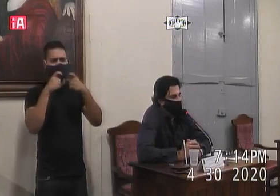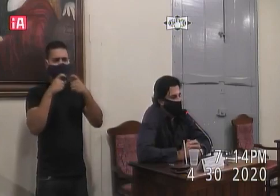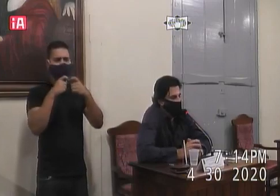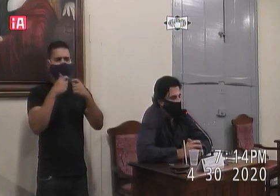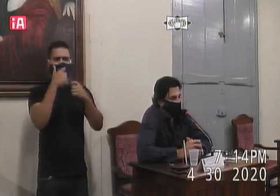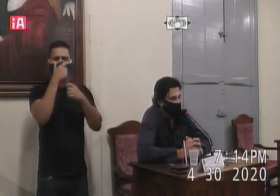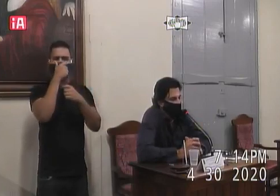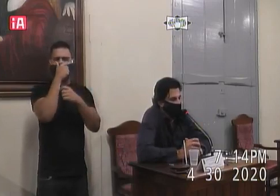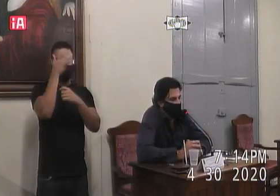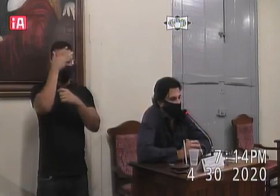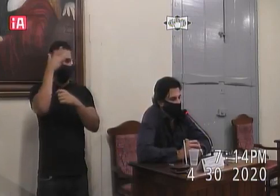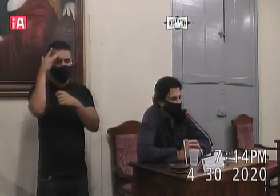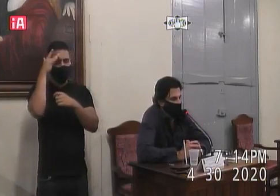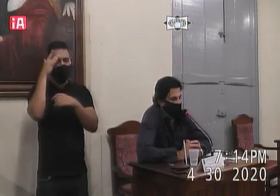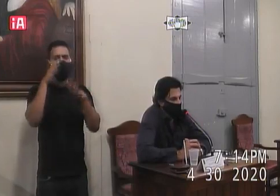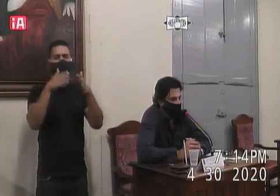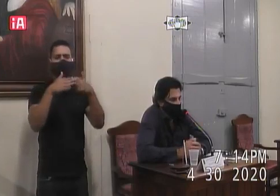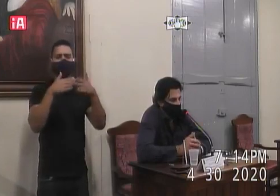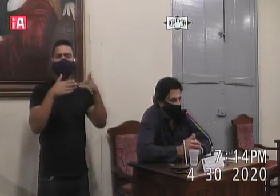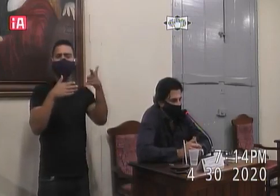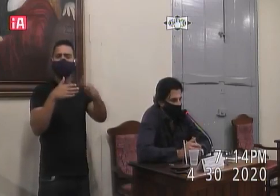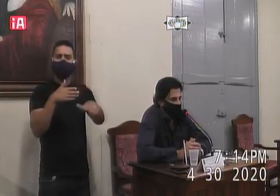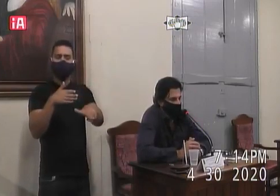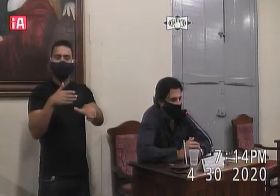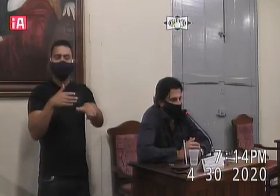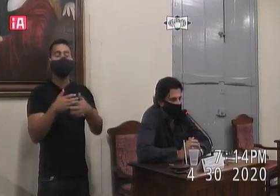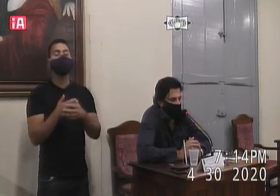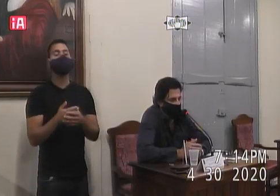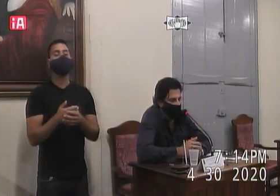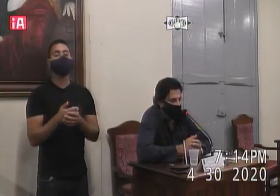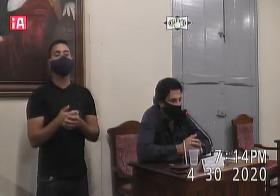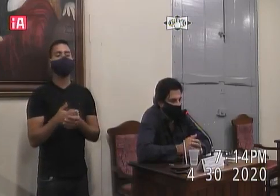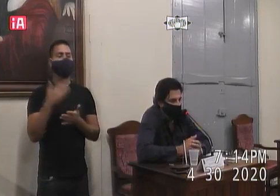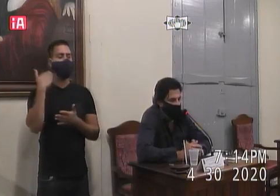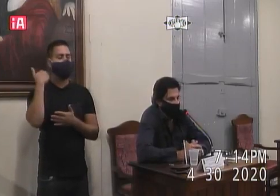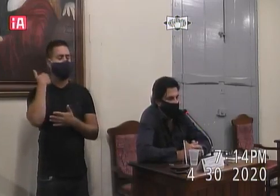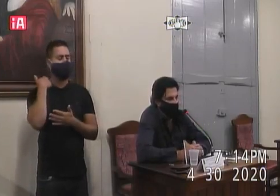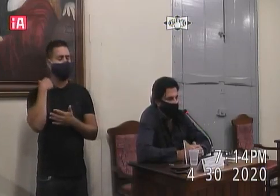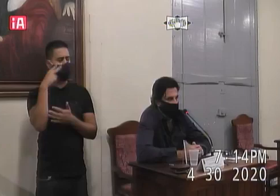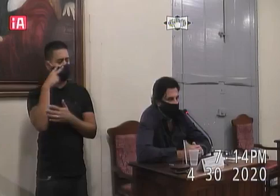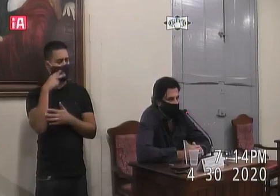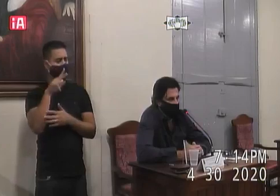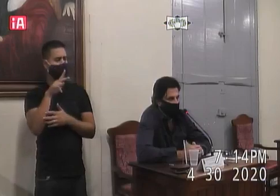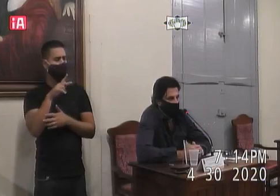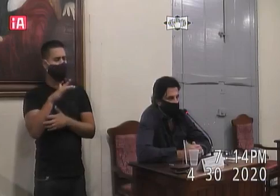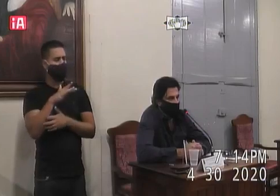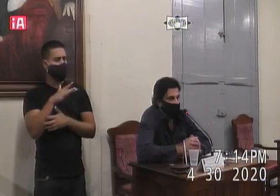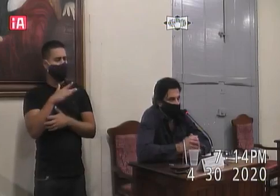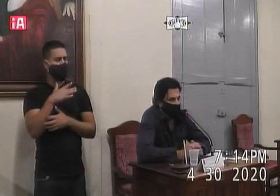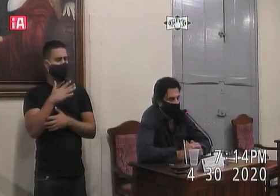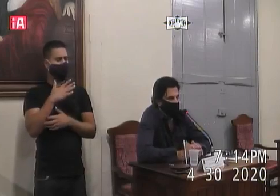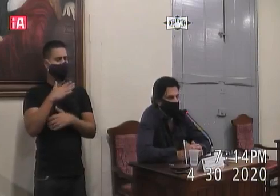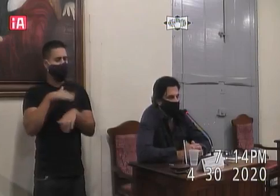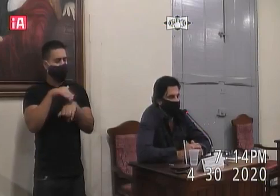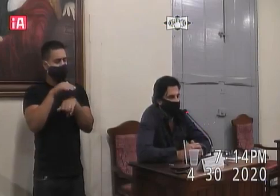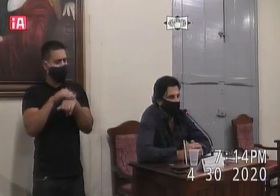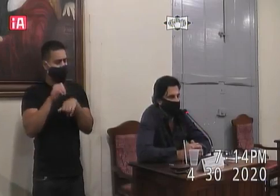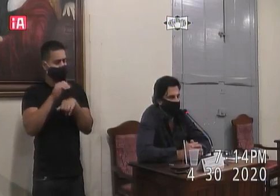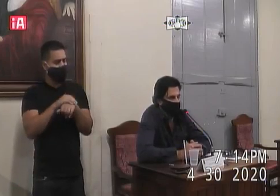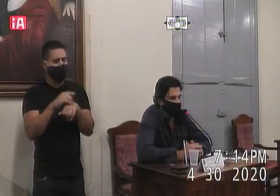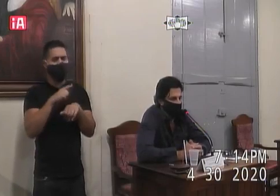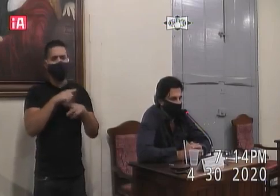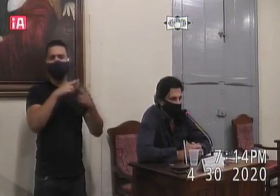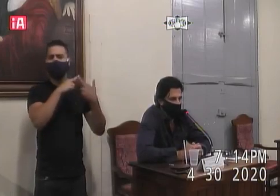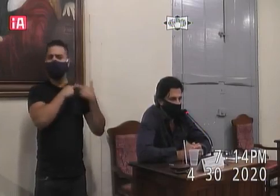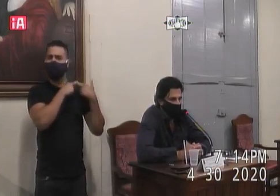aqui, mais uma vez, que os bancos possam olhar com mais carinho, com mais